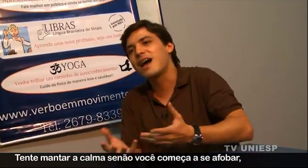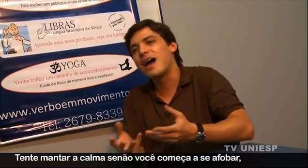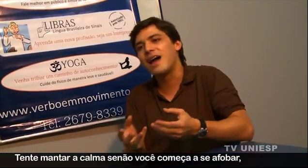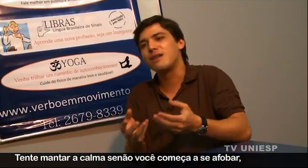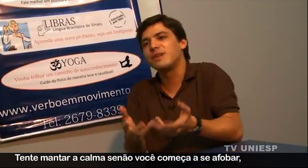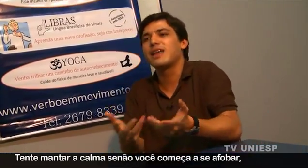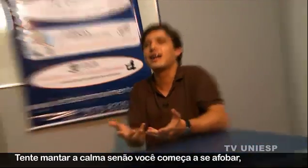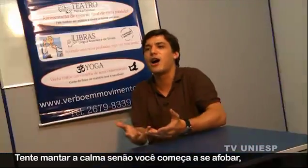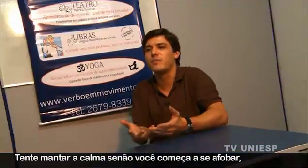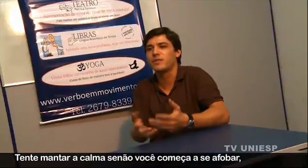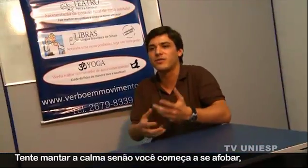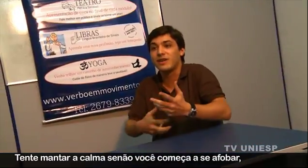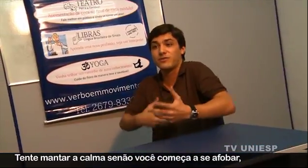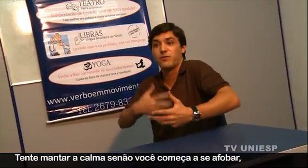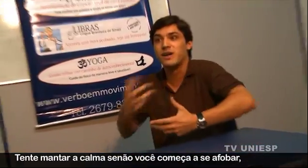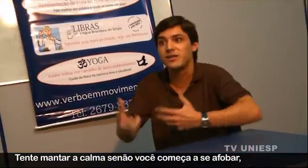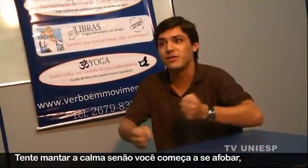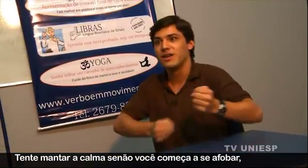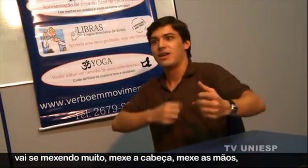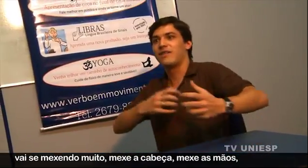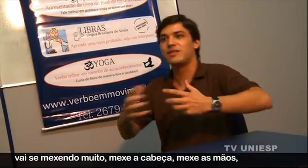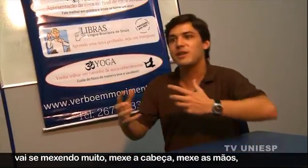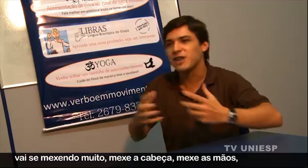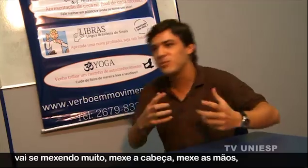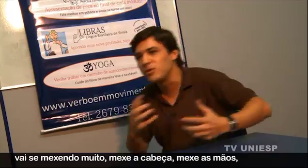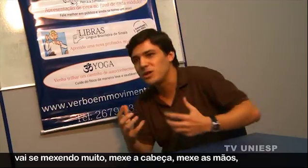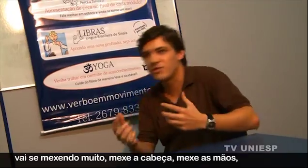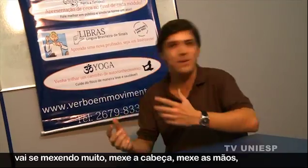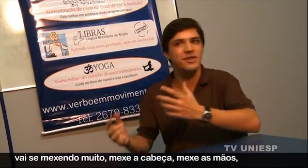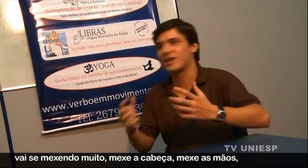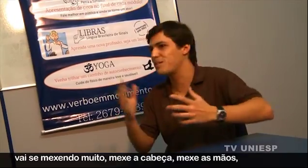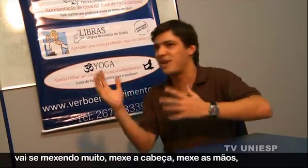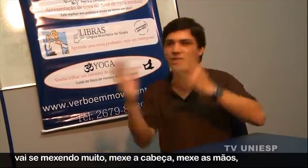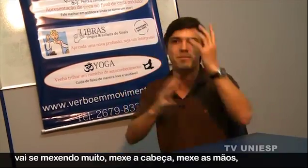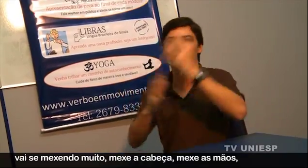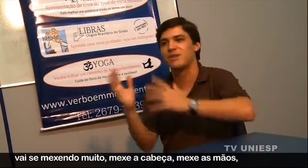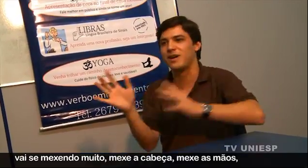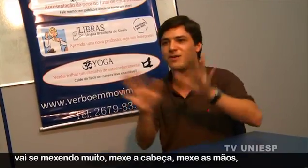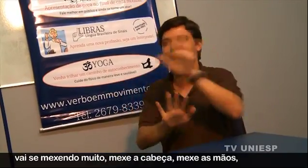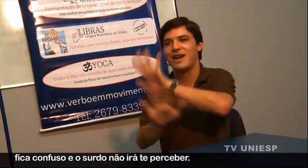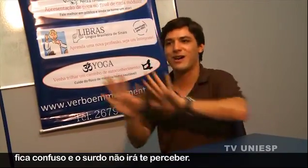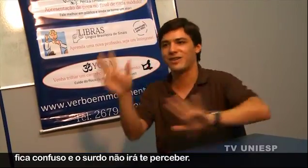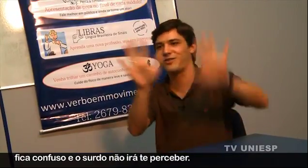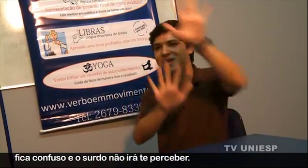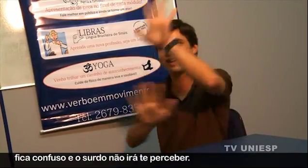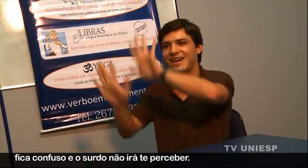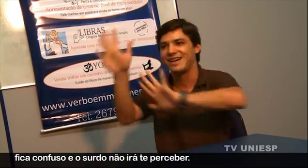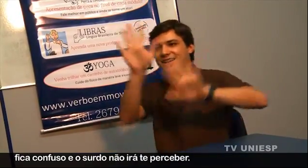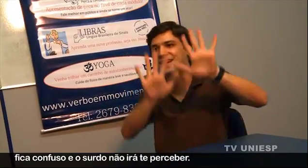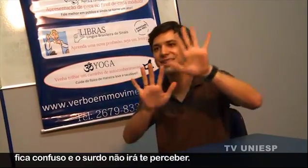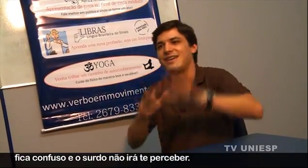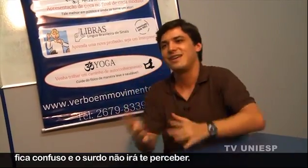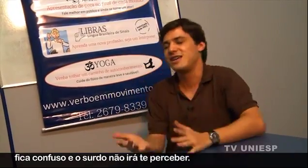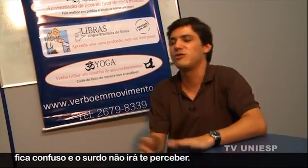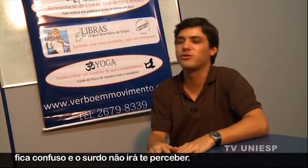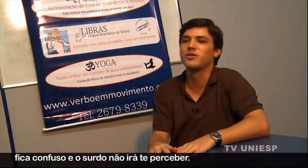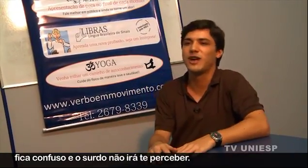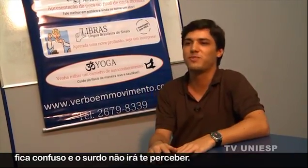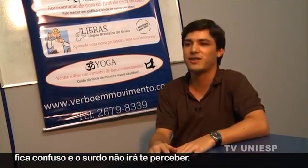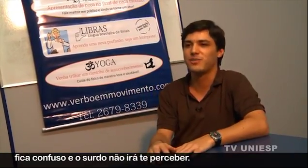tentar manter a calma, porque você vai se afobando, vai se mexendo muito, vai mexendo a cabeça, vai mexendo a mão, a coisa fica, né? E aí o surdo não vai te perceber.